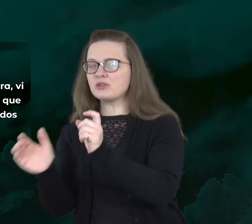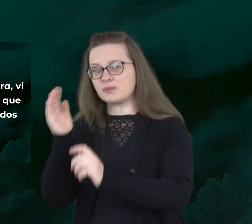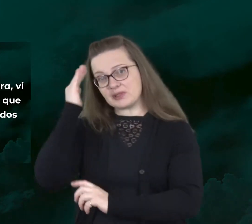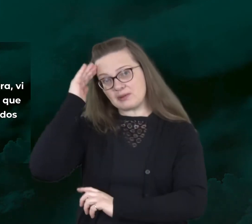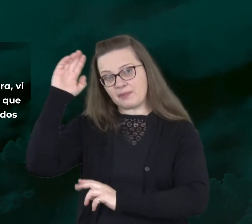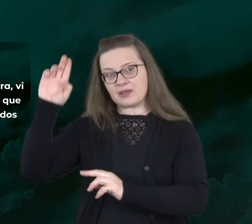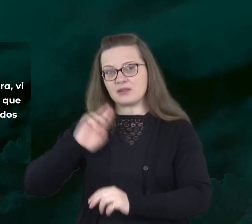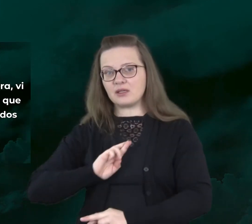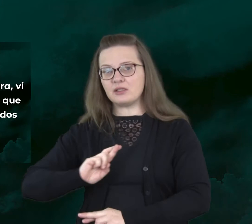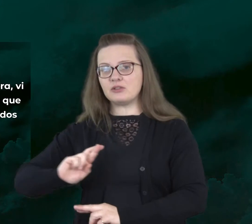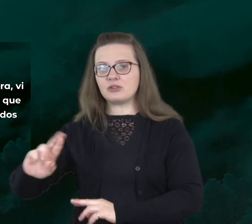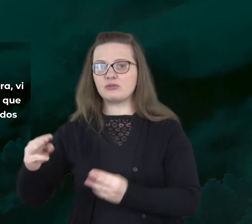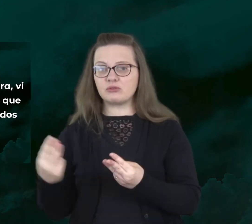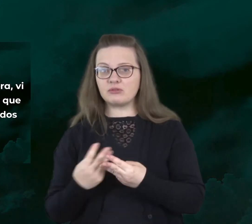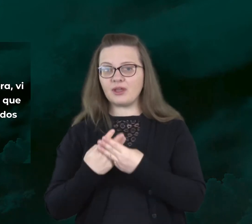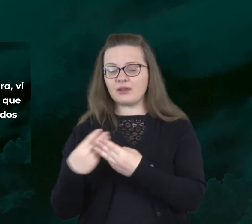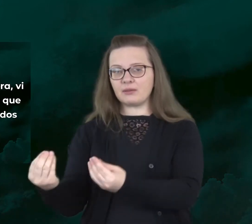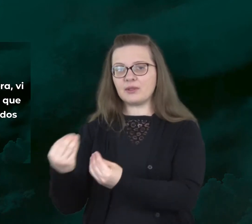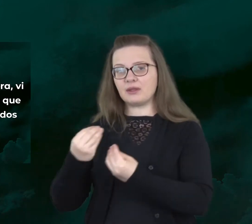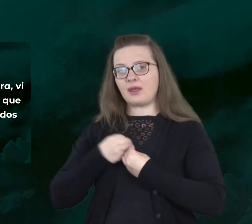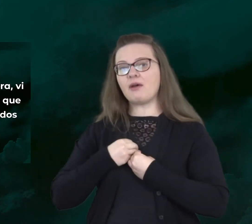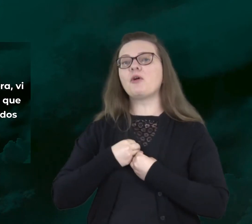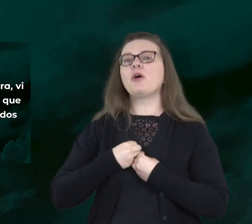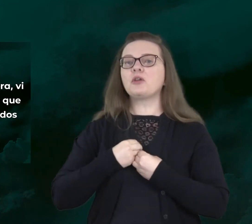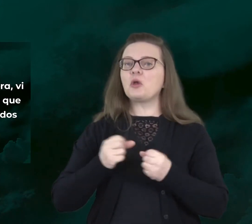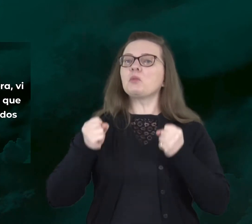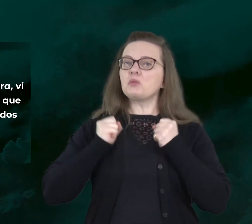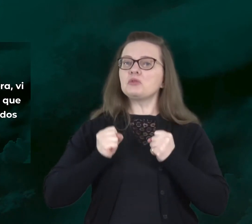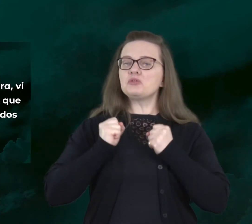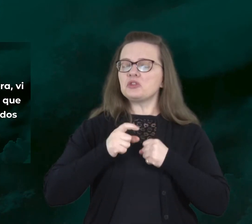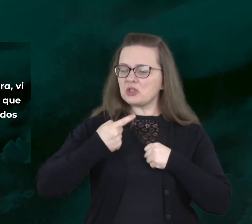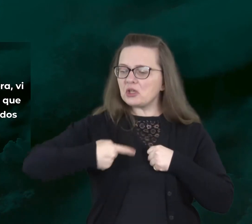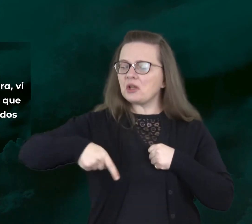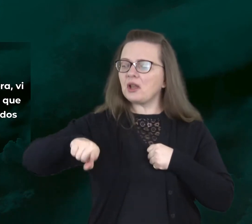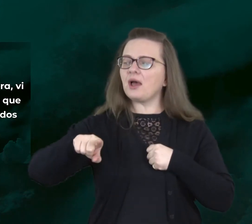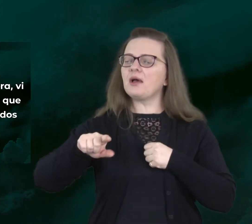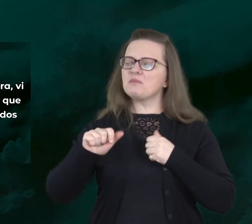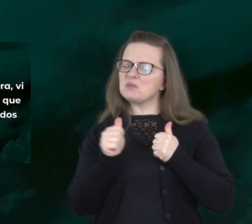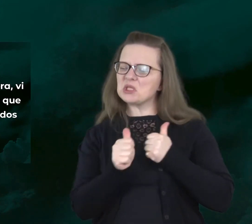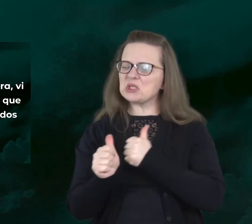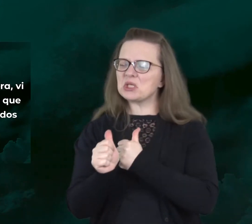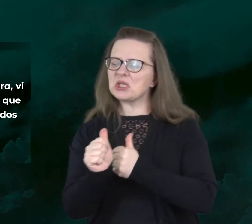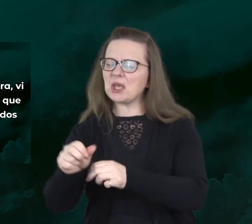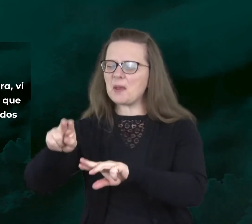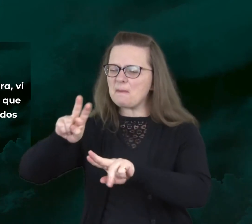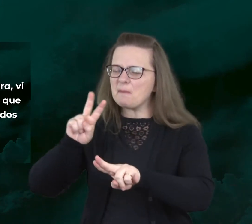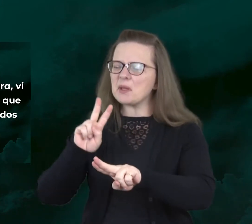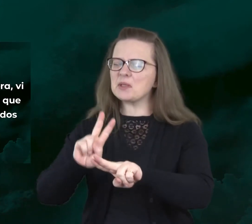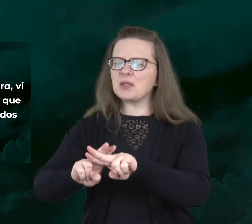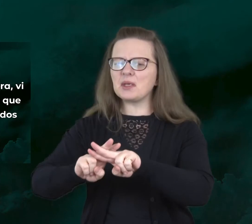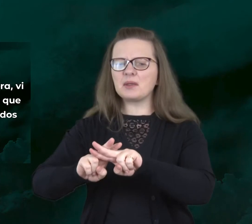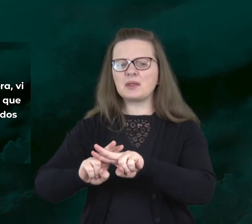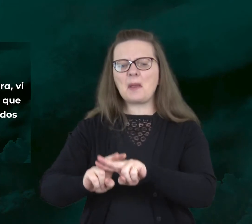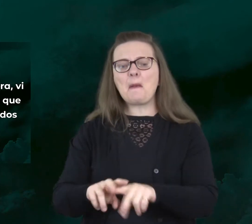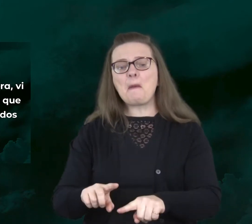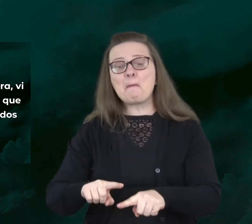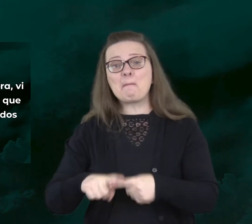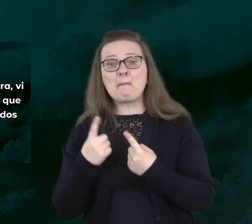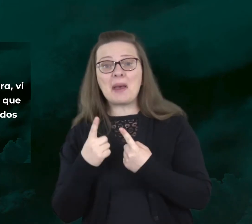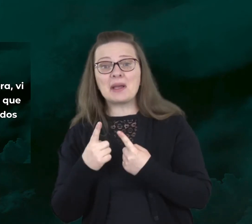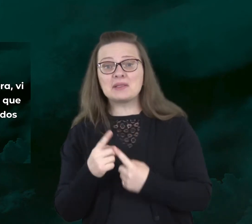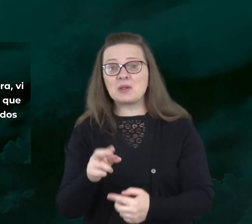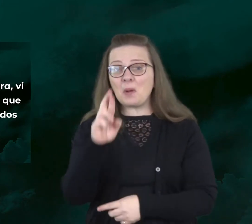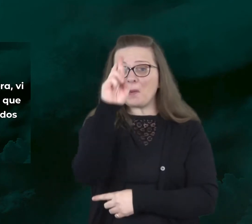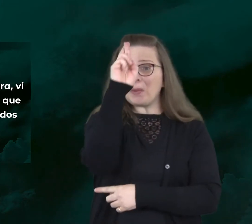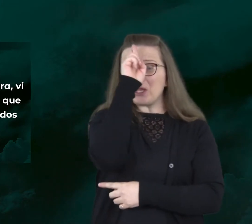eu caminho fora, vi uma luz no céu, mais resplandecente que o sol, que brilhou ao redor de